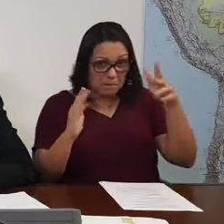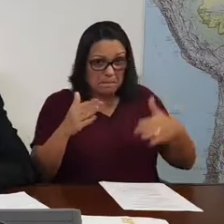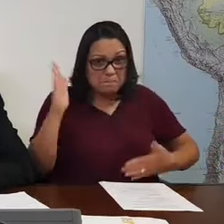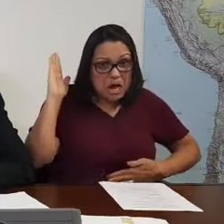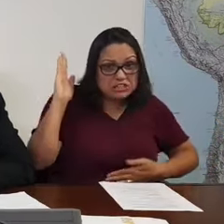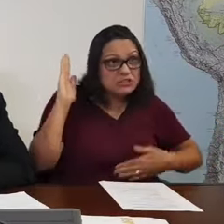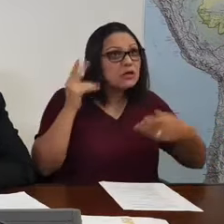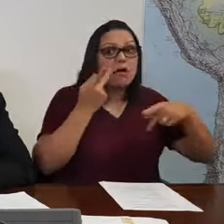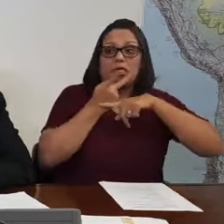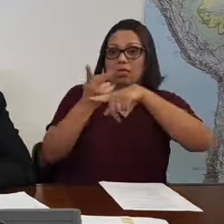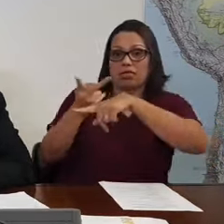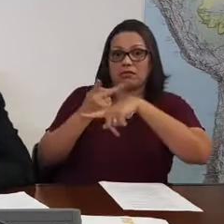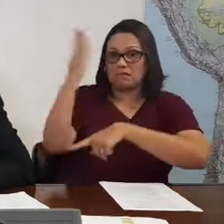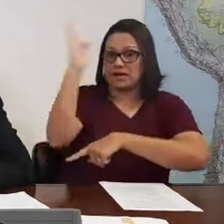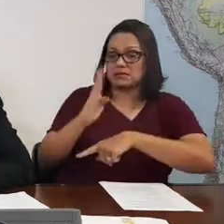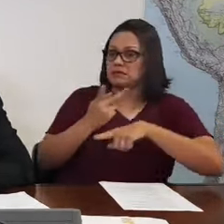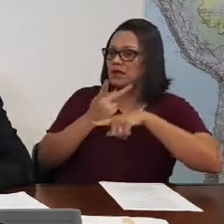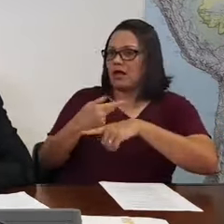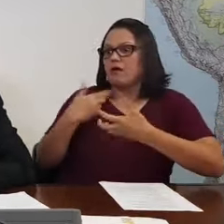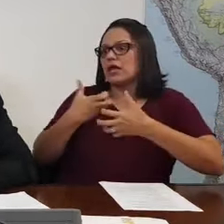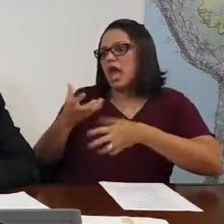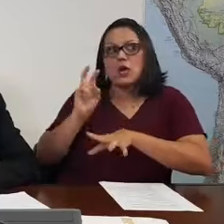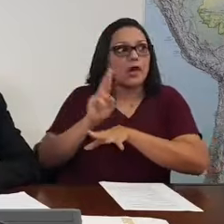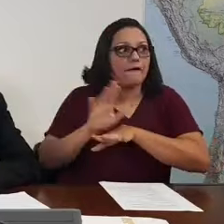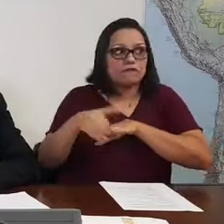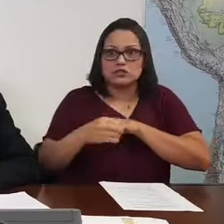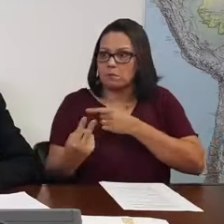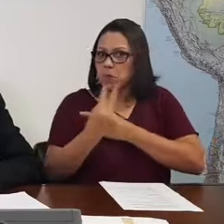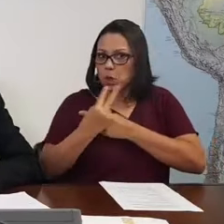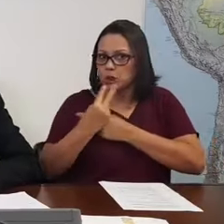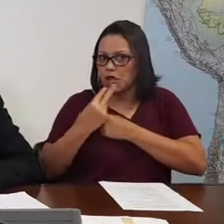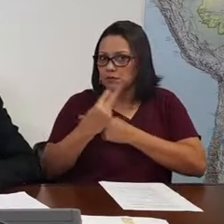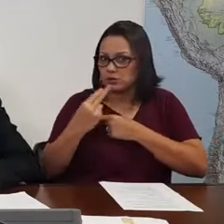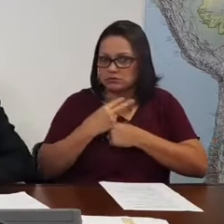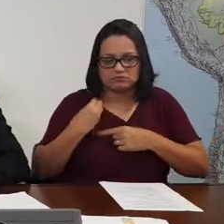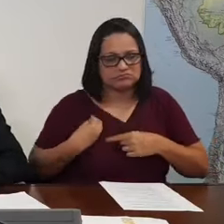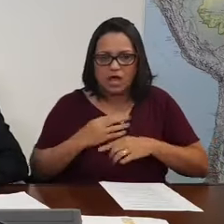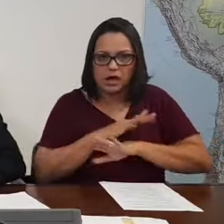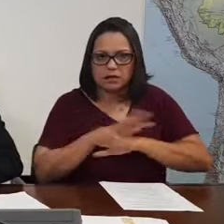bandidos, travestidos de refugiados políticos aqui. Deixa de existir.